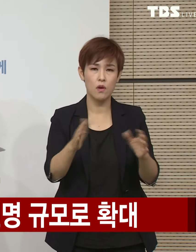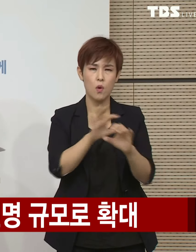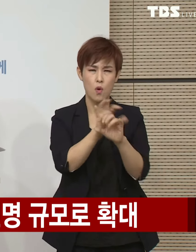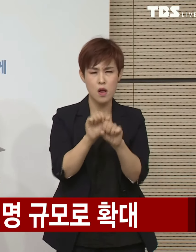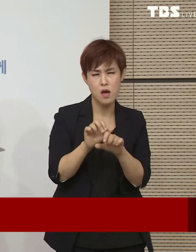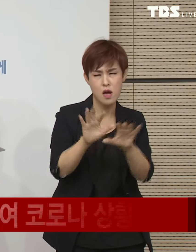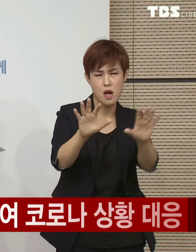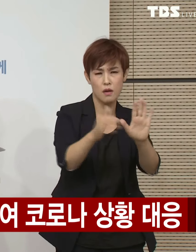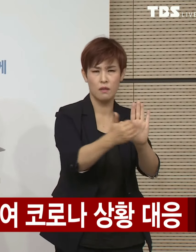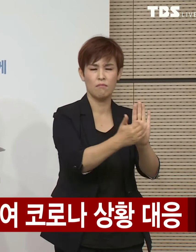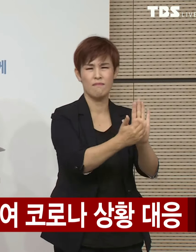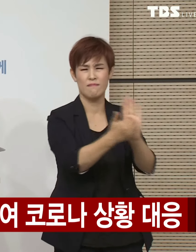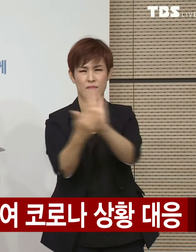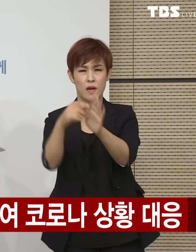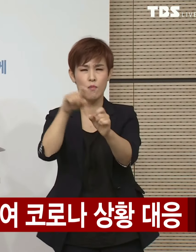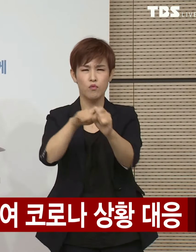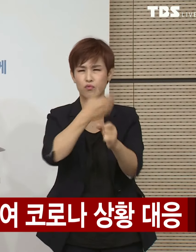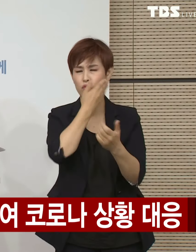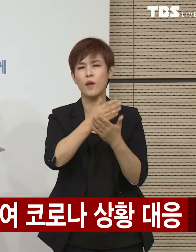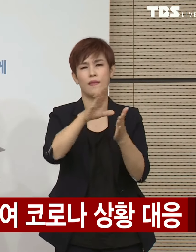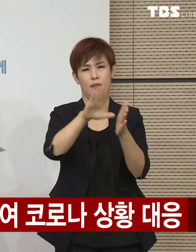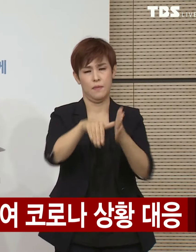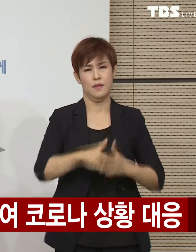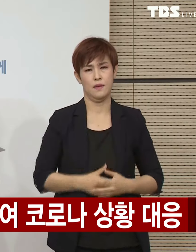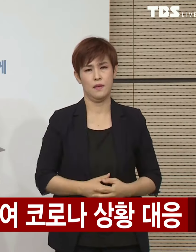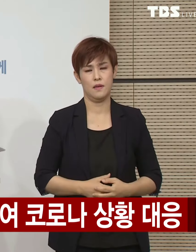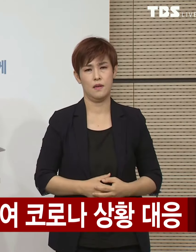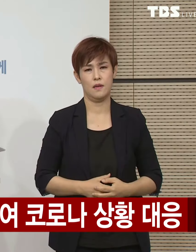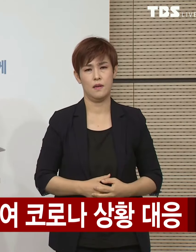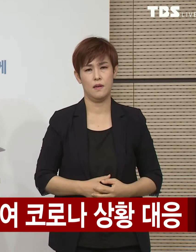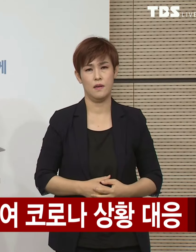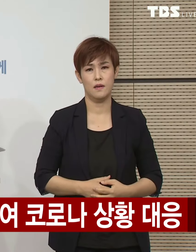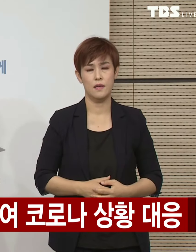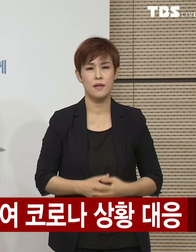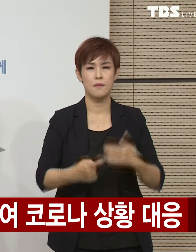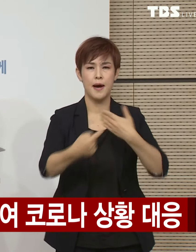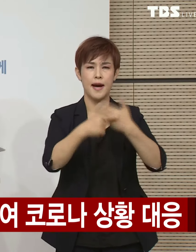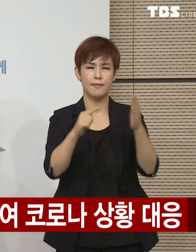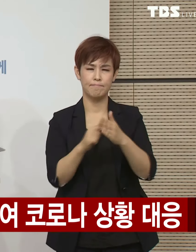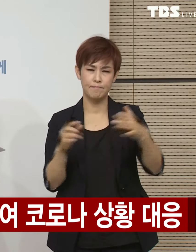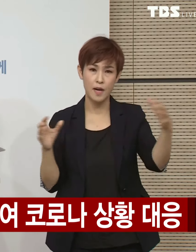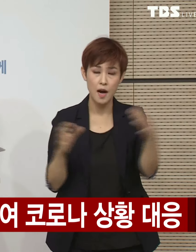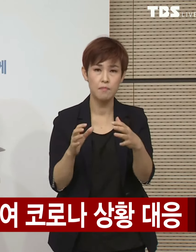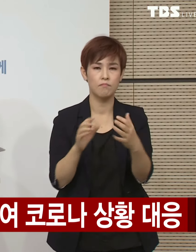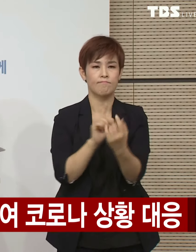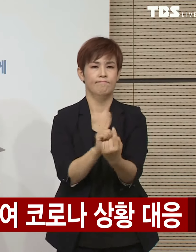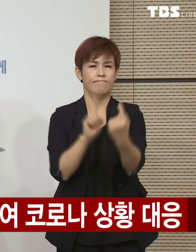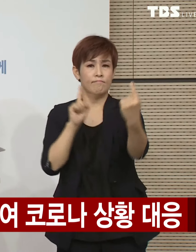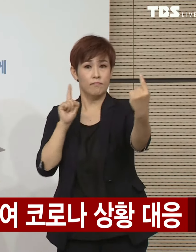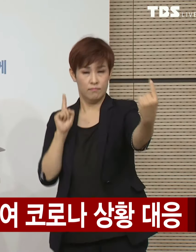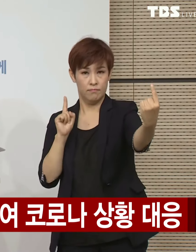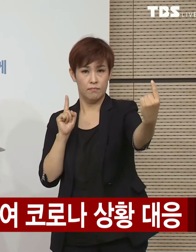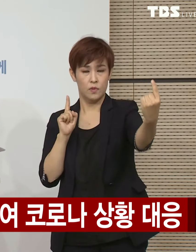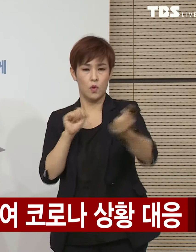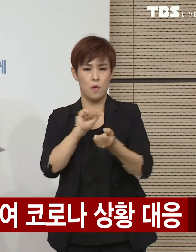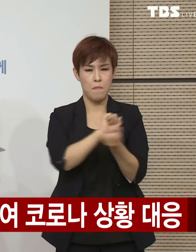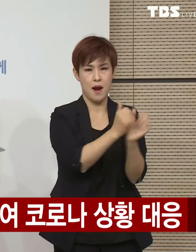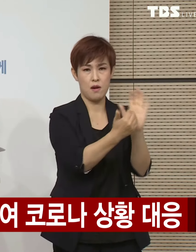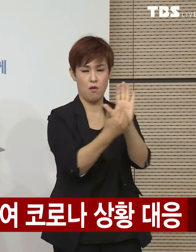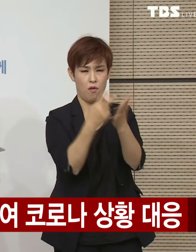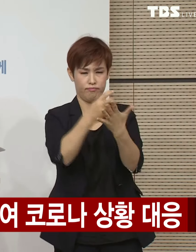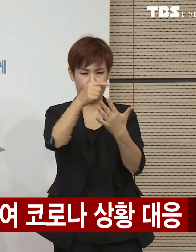확산을 저지하는 데 매우 중요한 시기입니다. 우리 모두가 한마음으로 사회적 거리두기와 방역수칙